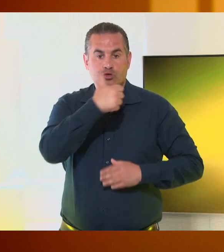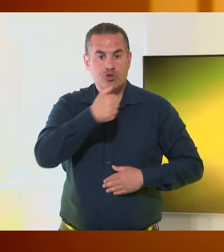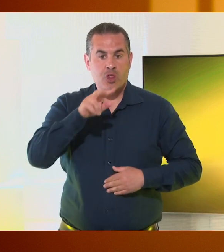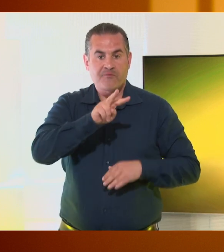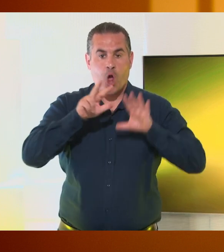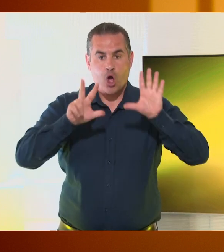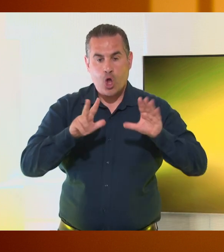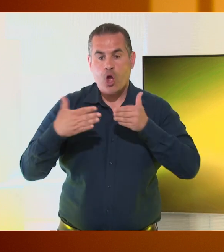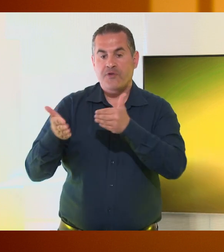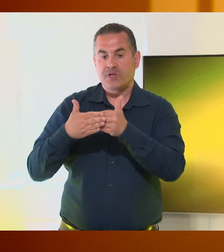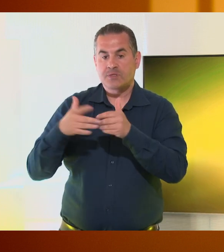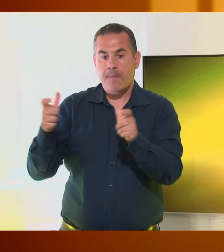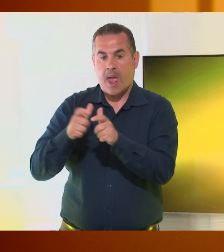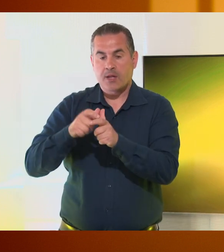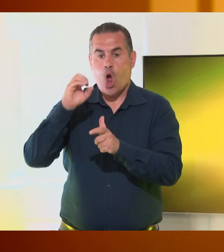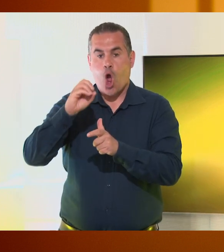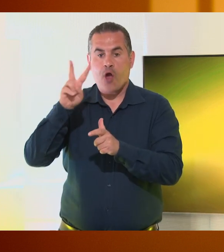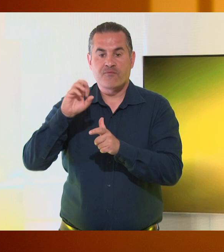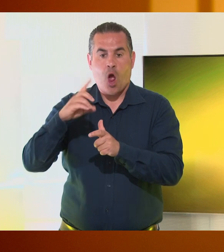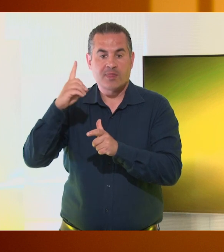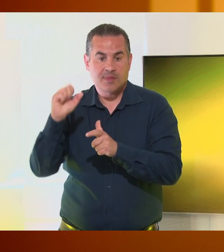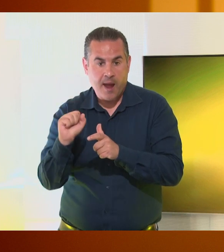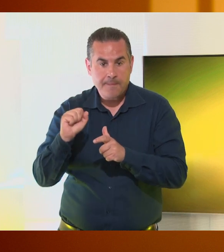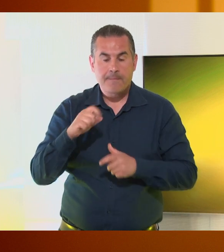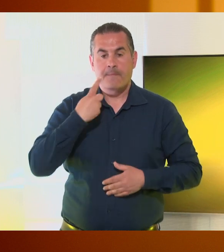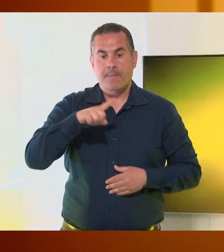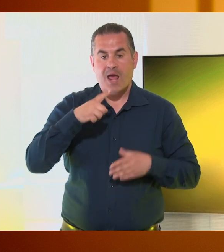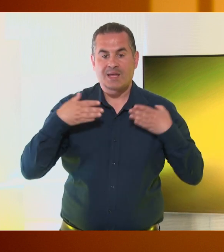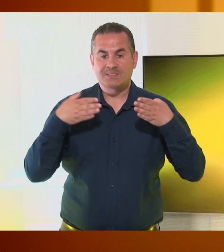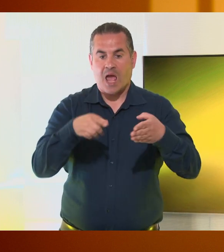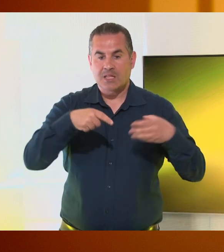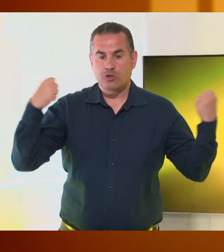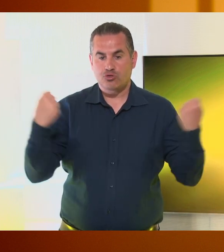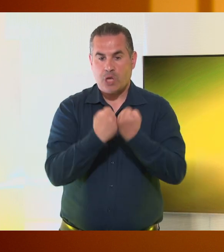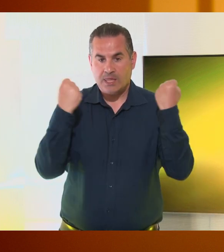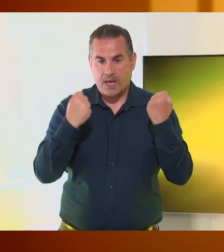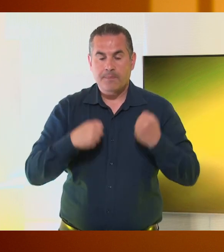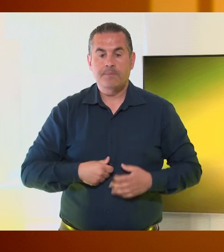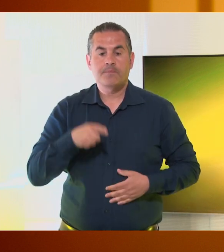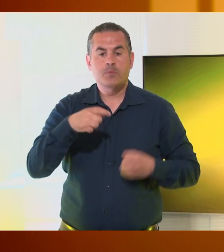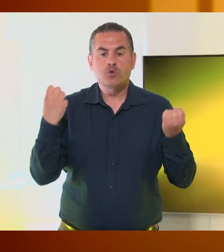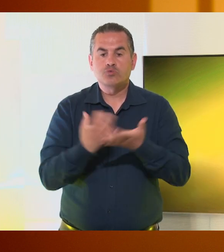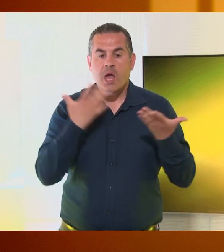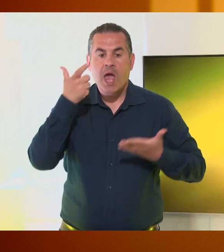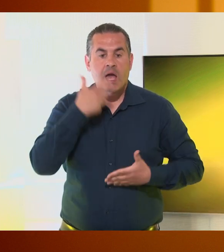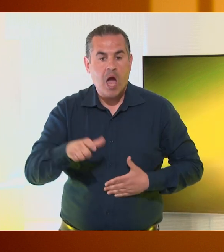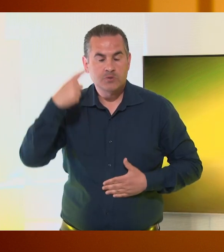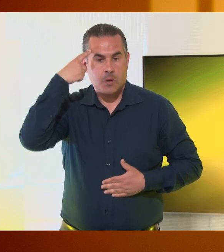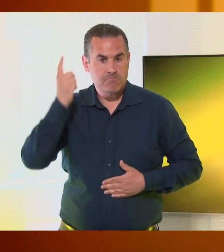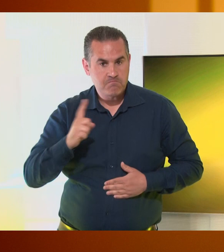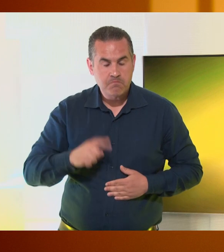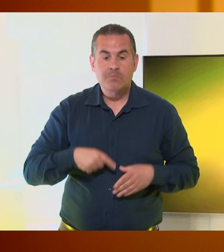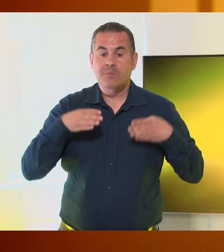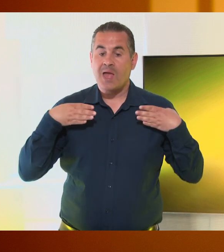incidente stradale. Per causa in corso di accertamento, un turista tedesco alla guida di una moto di grossa cilindrata ha impattato contro il guardrail finendo